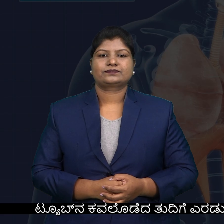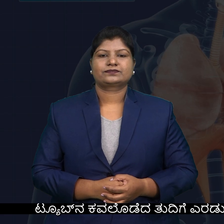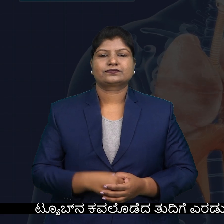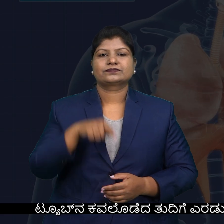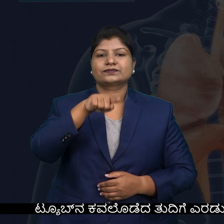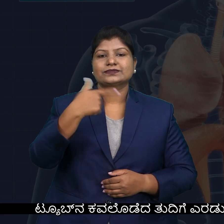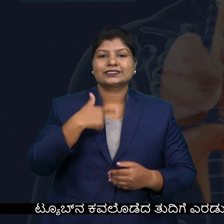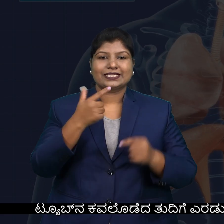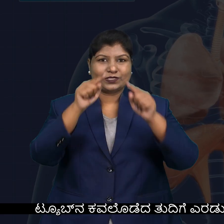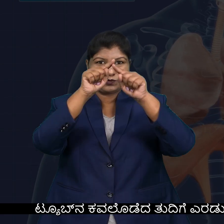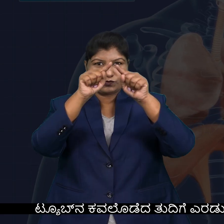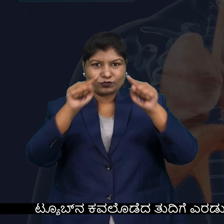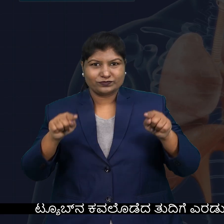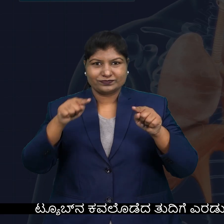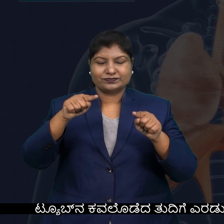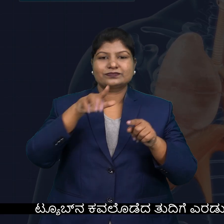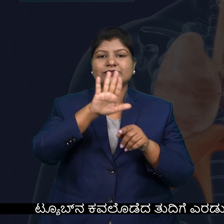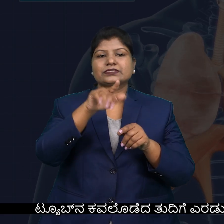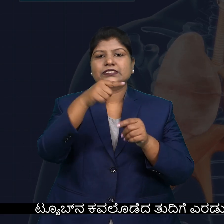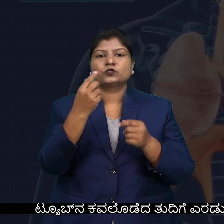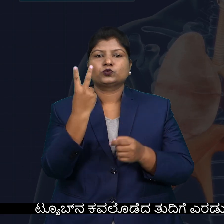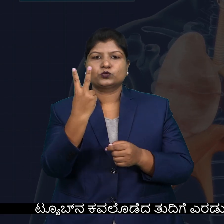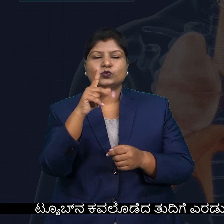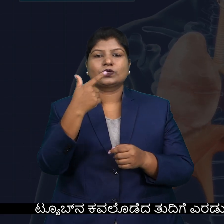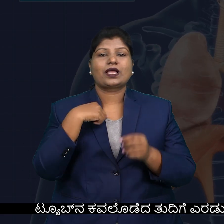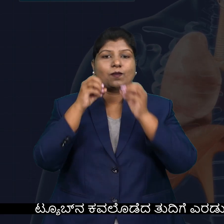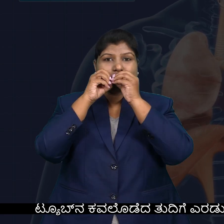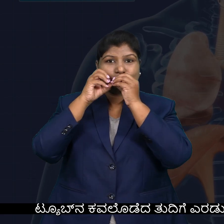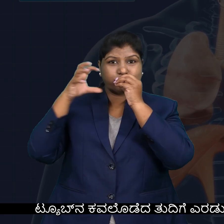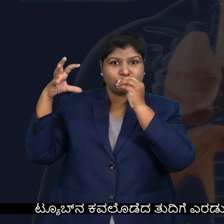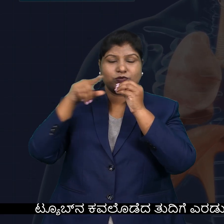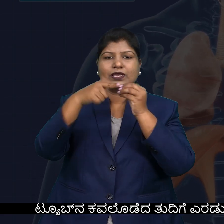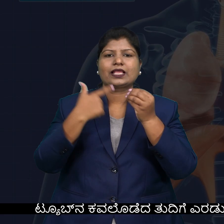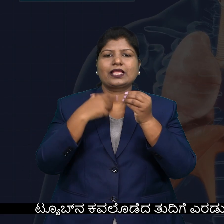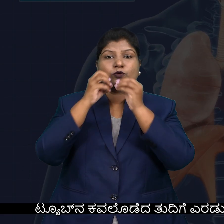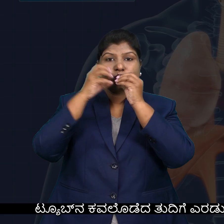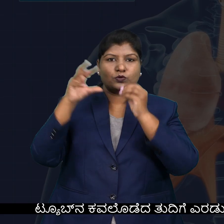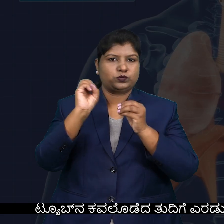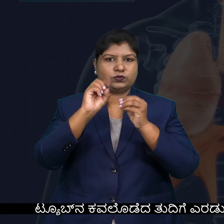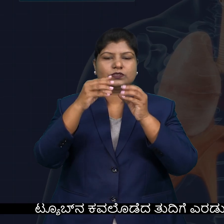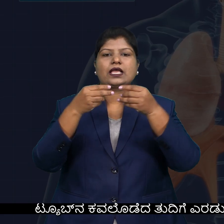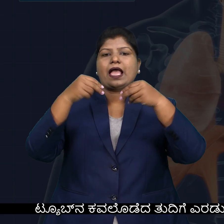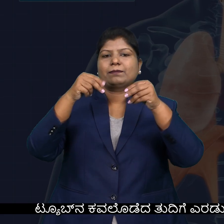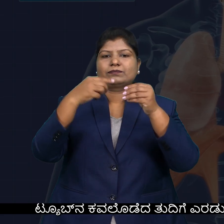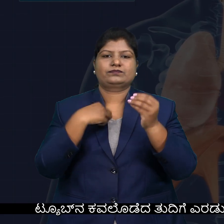ಟ್ಯೂಬ್ನ ಕವಲೊಡೆದ ತುದಿಗೆ 2 ಗಾಳಿ ತುಂಬಿದ ಬಲೂನ್ಗಳನ್ನು ಜೋಡಿಸಿ.